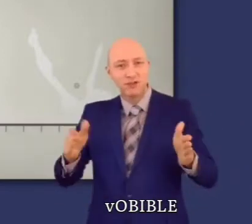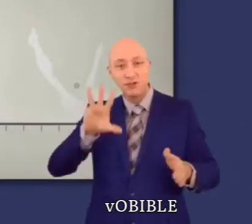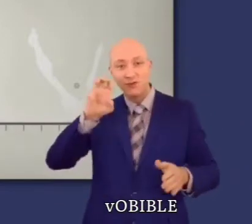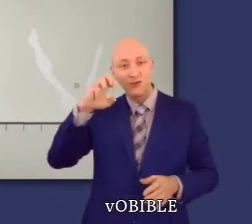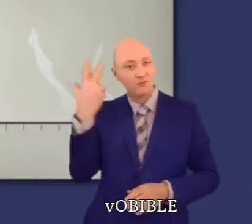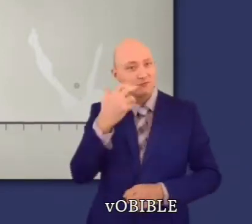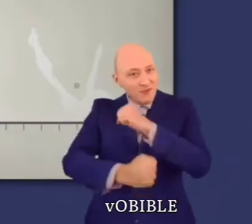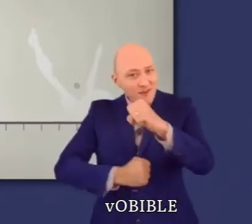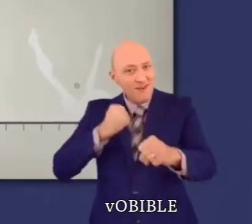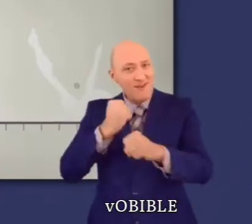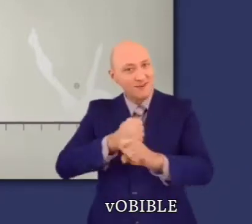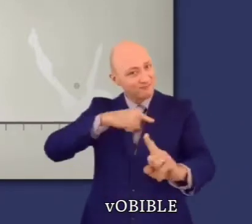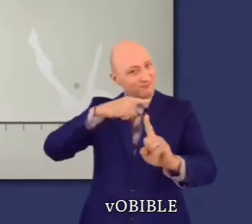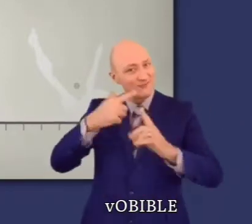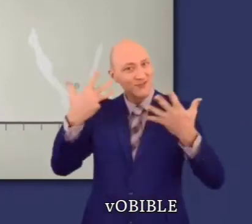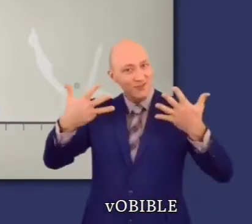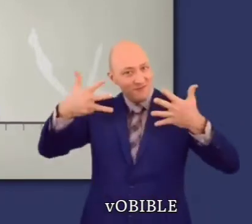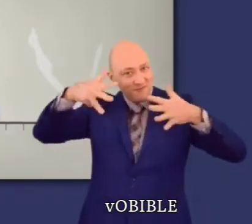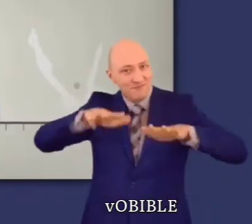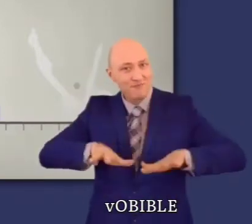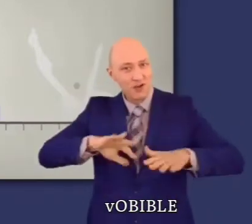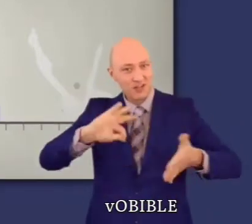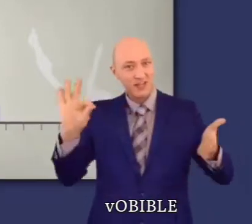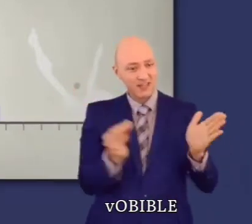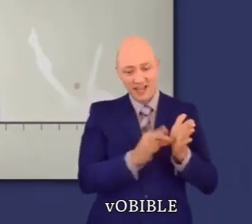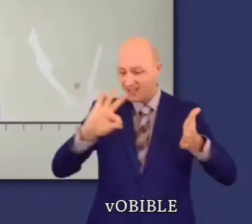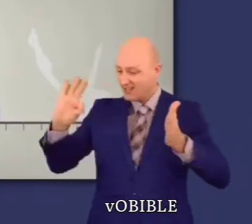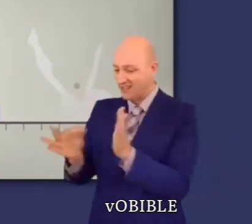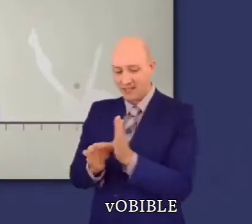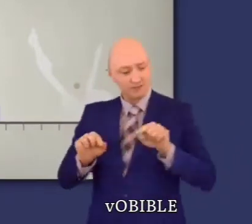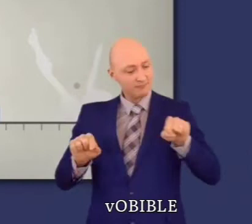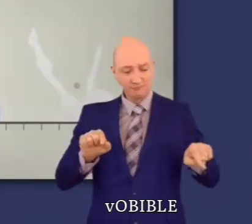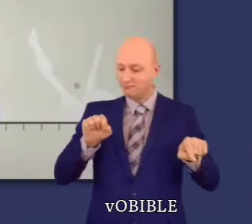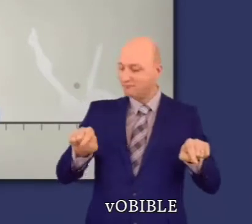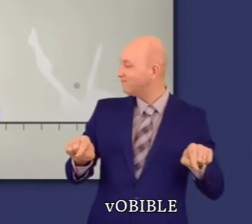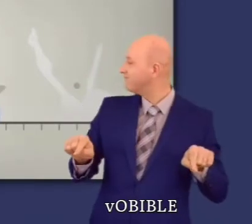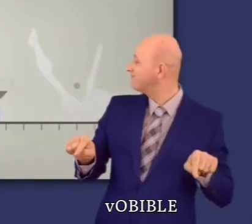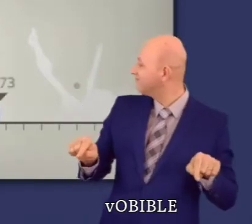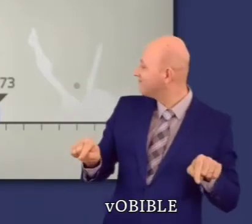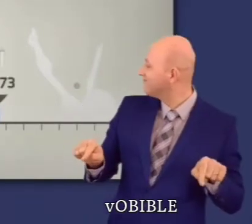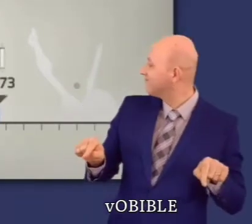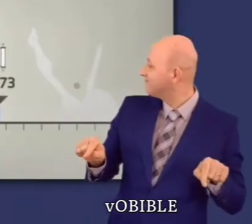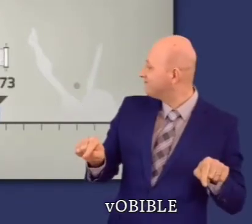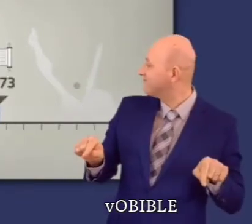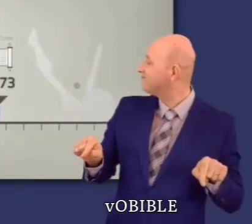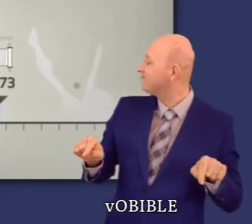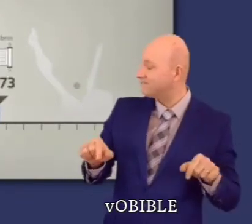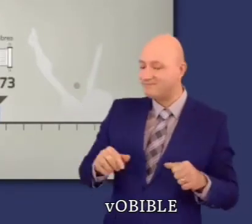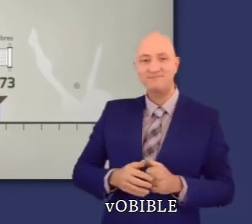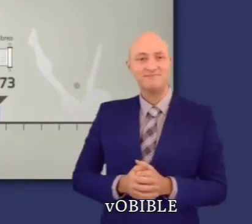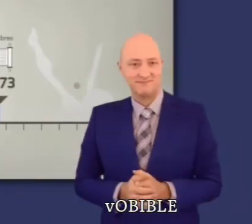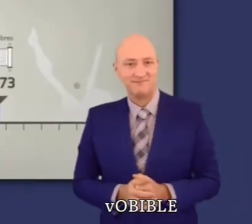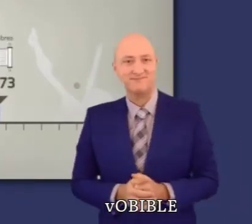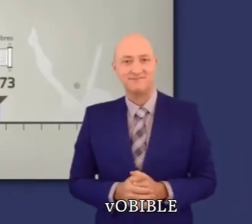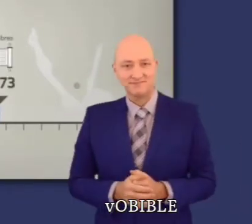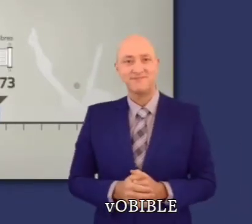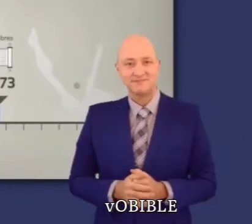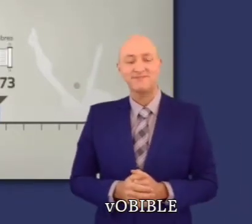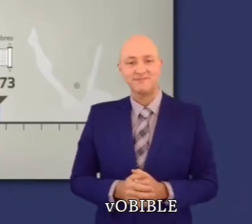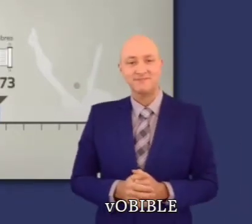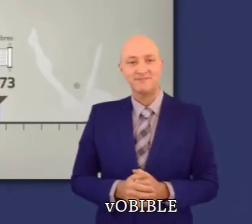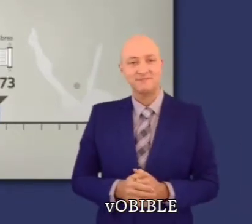Le livre des Nombres a été rédigé par Moïse. Il en a commencé la rédaction dans le désert du Sinaï et l'a achevé dans les